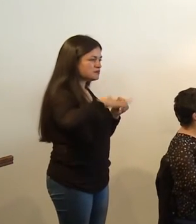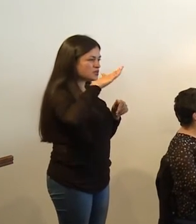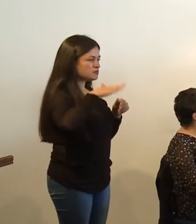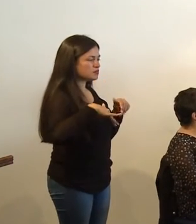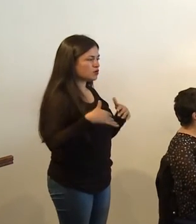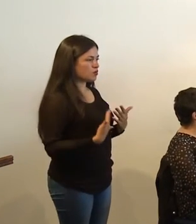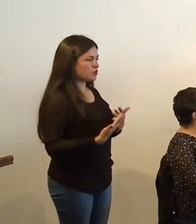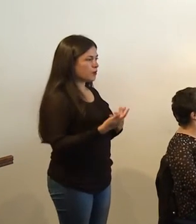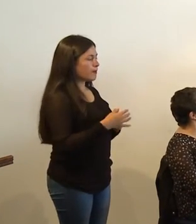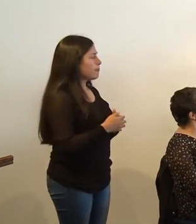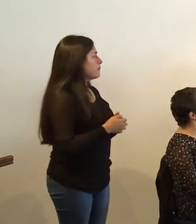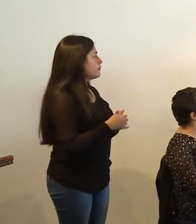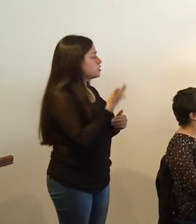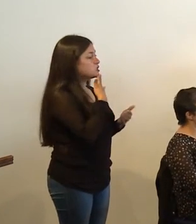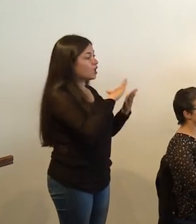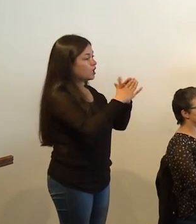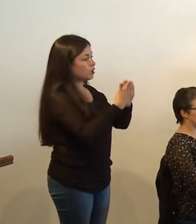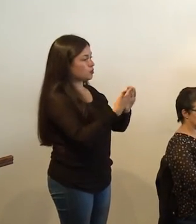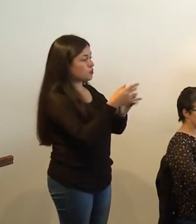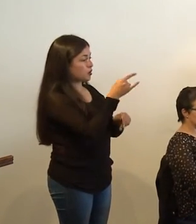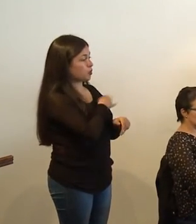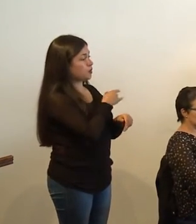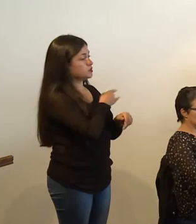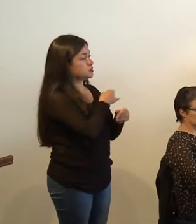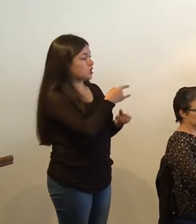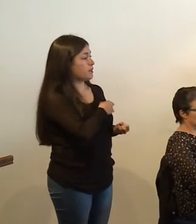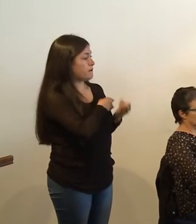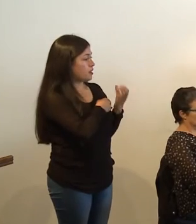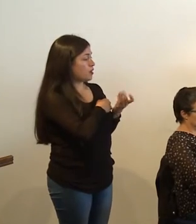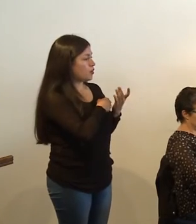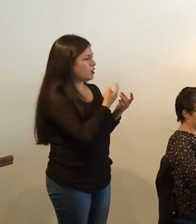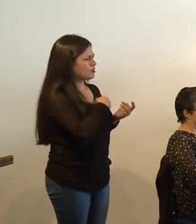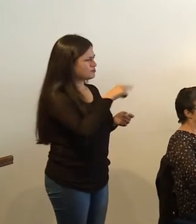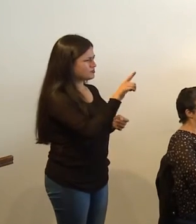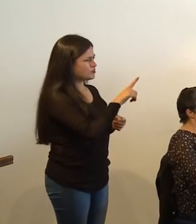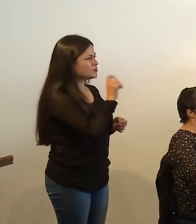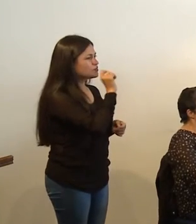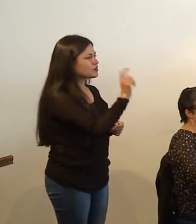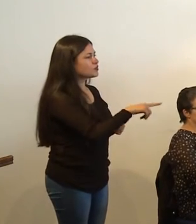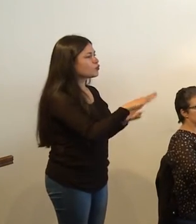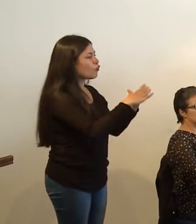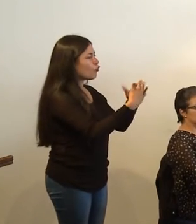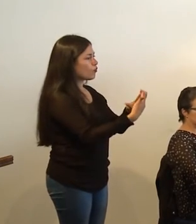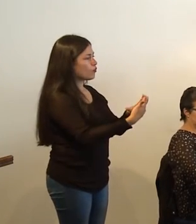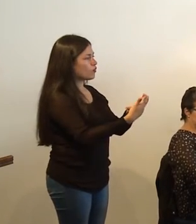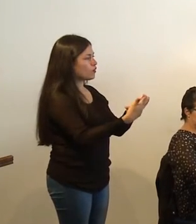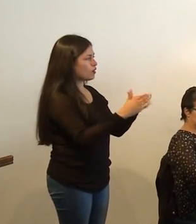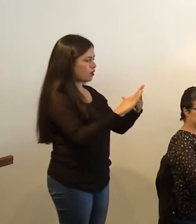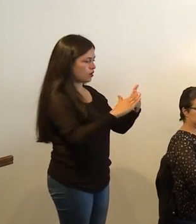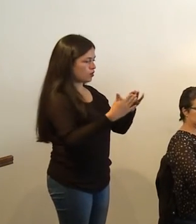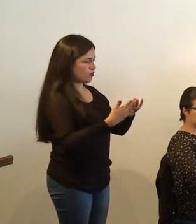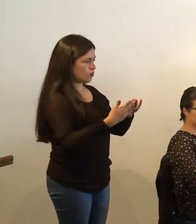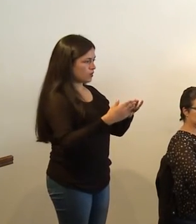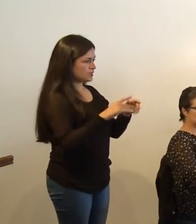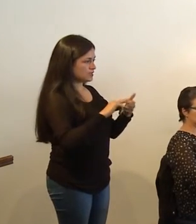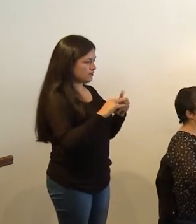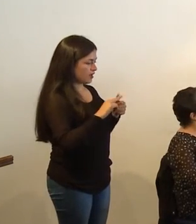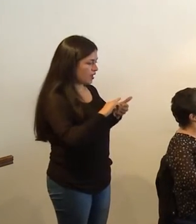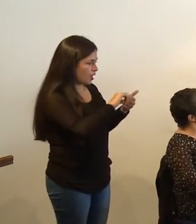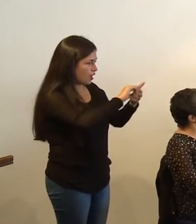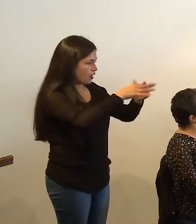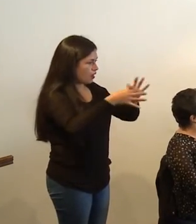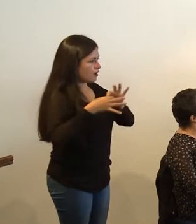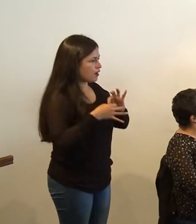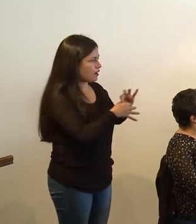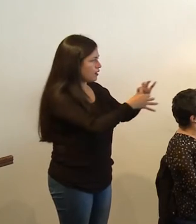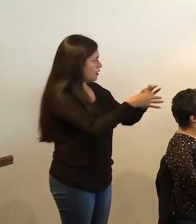que hay la comunidad universitaria pedagógica, qué linda. No, la pregunta es, ¿qué tanto hay de comunidad en los vínculos? Entonces,